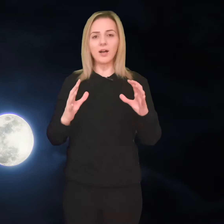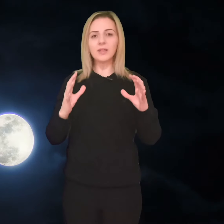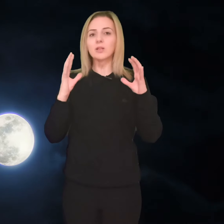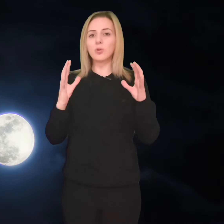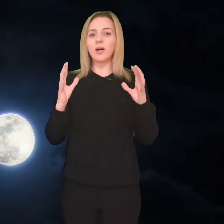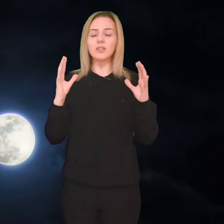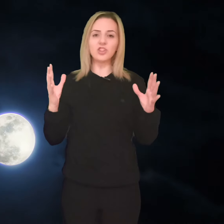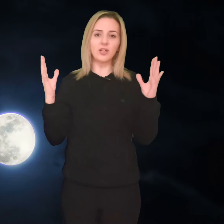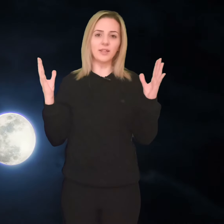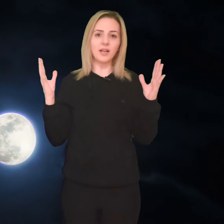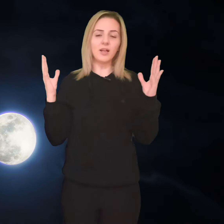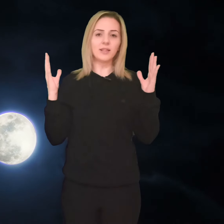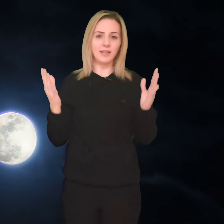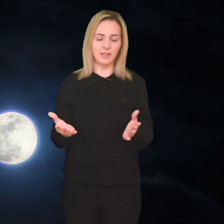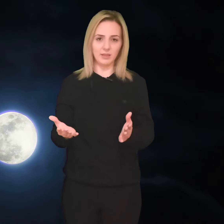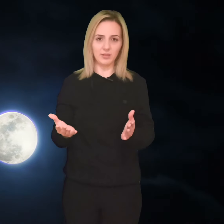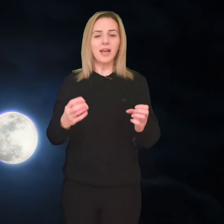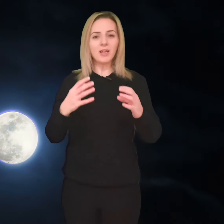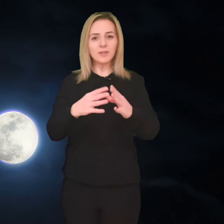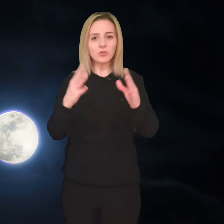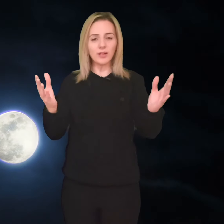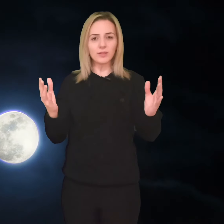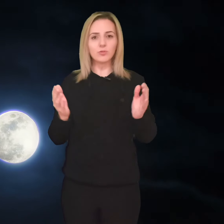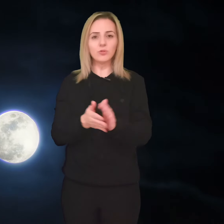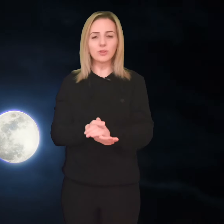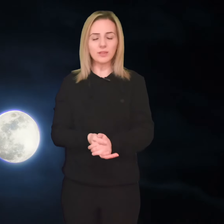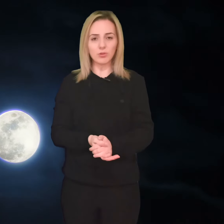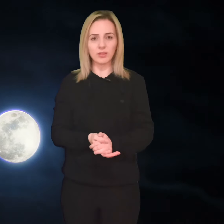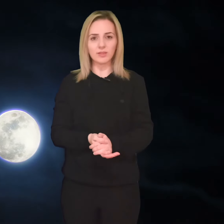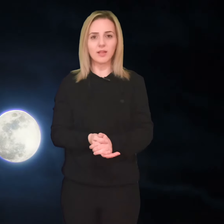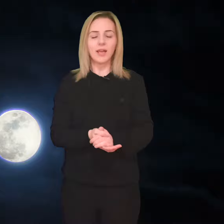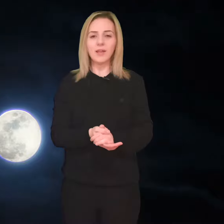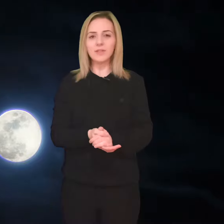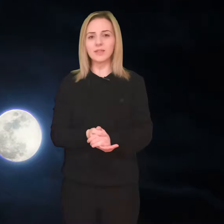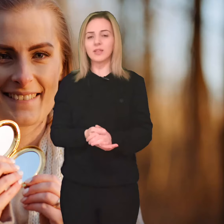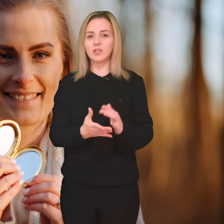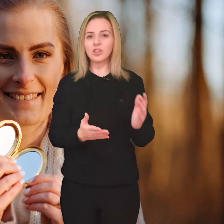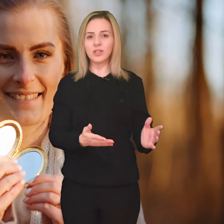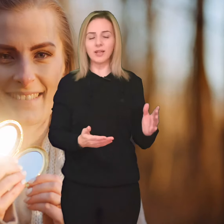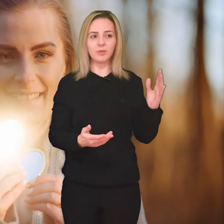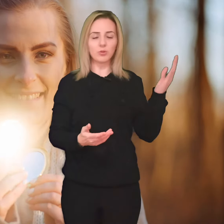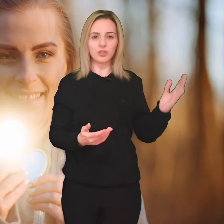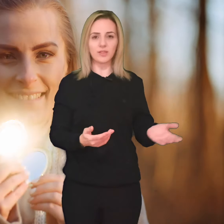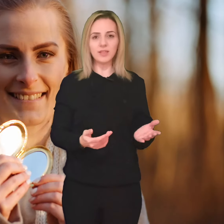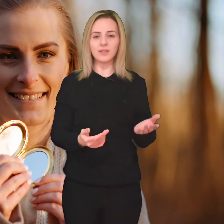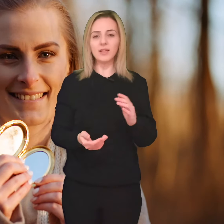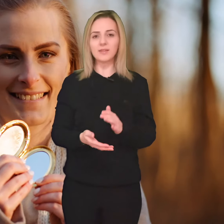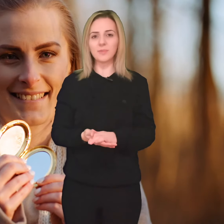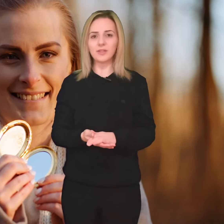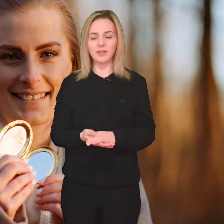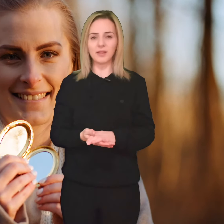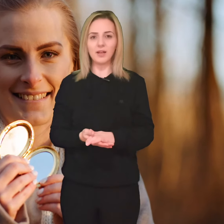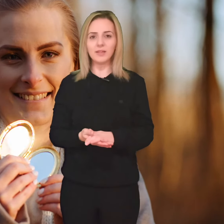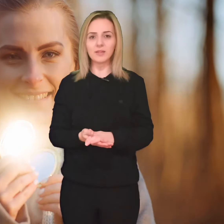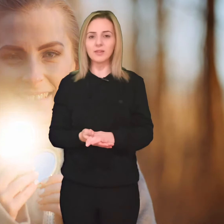Çocuklar, ay doğal ışık kaynağı değildir. Eğer beni şu an gündüz izliyorsanız evinizin ışık gelen bir köşesine gidin, elinize